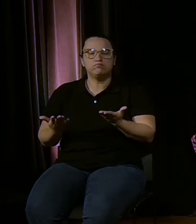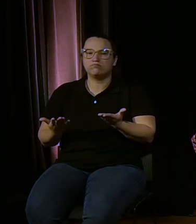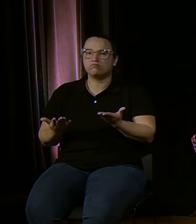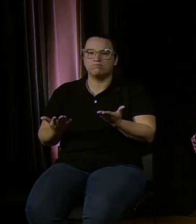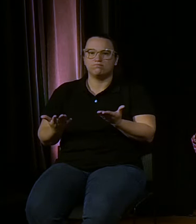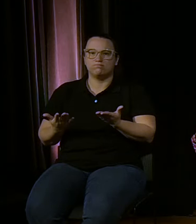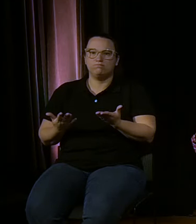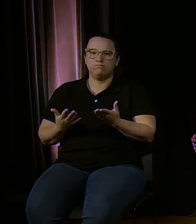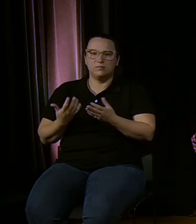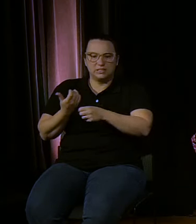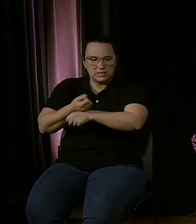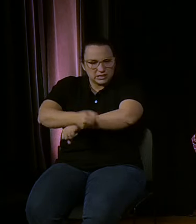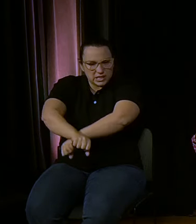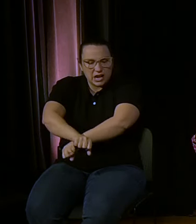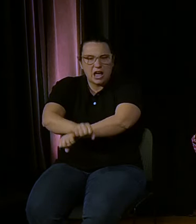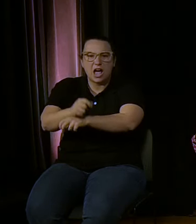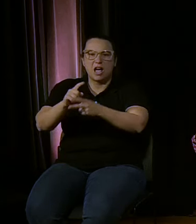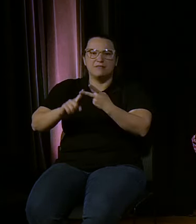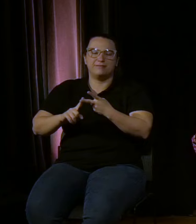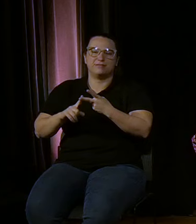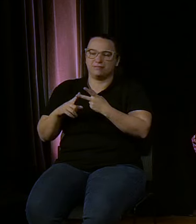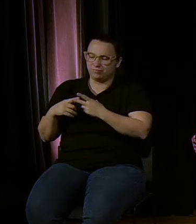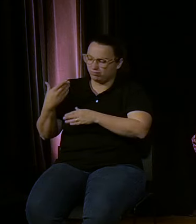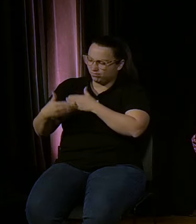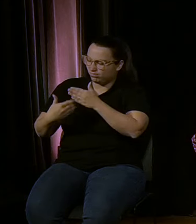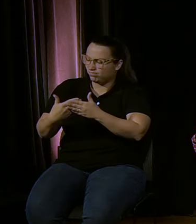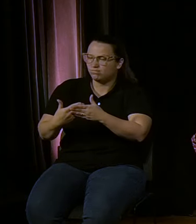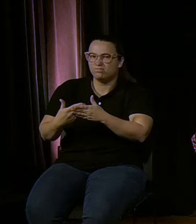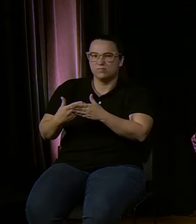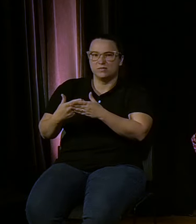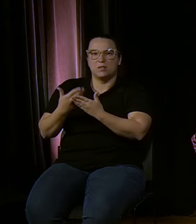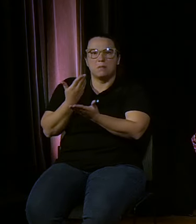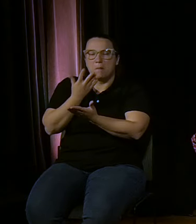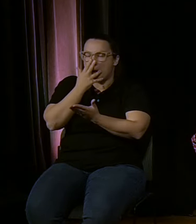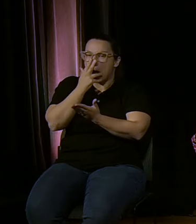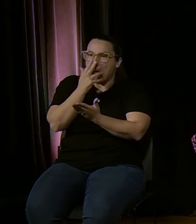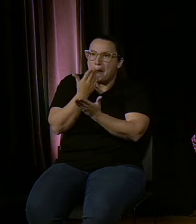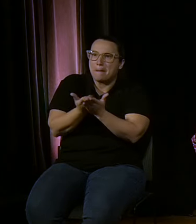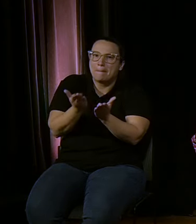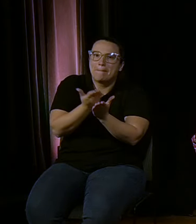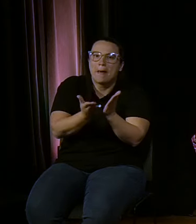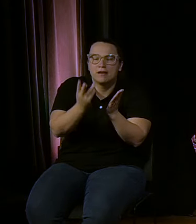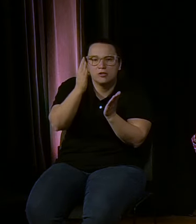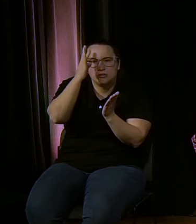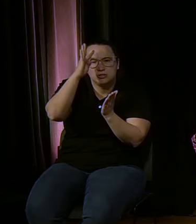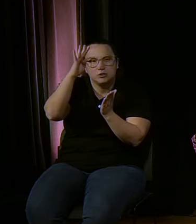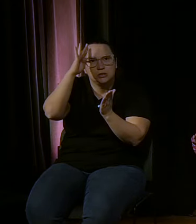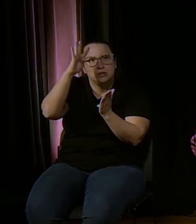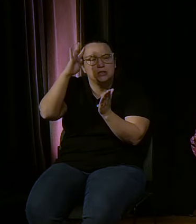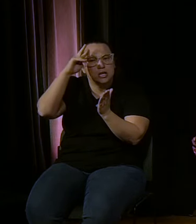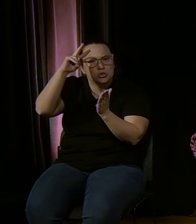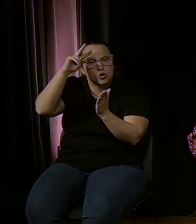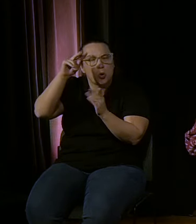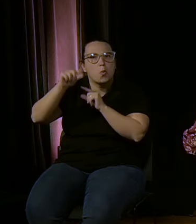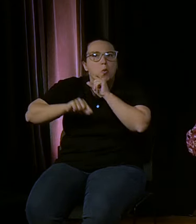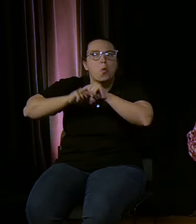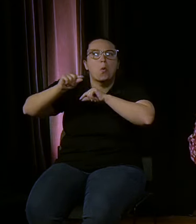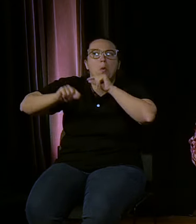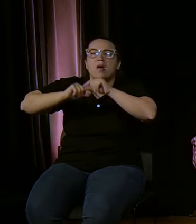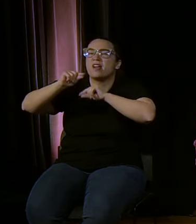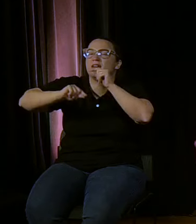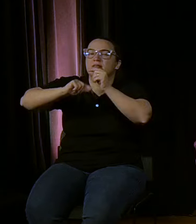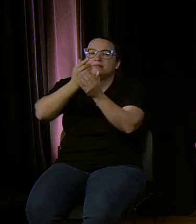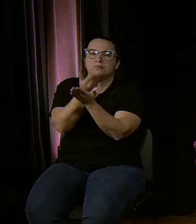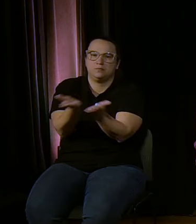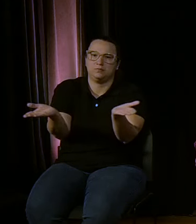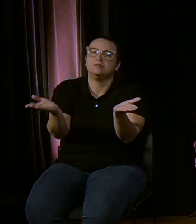o processo escravocrata, de se perder o que, que se foi, enfim, perder essa